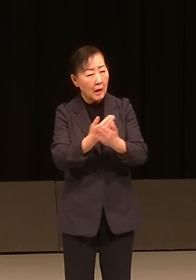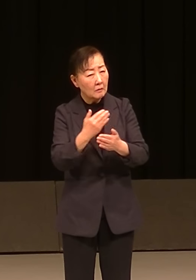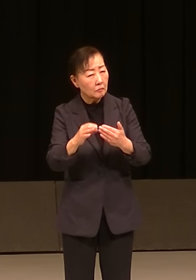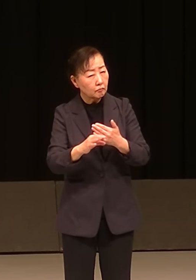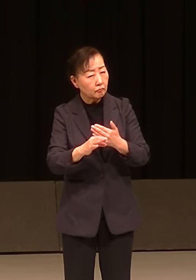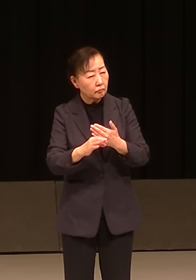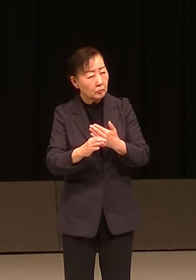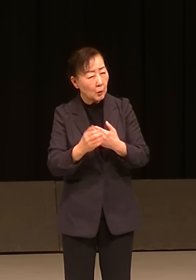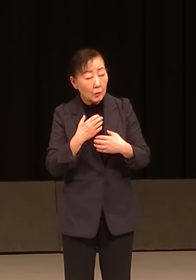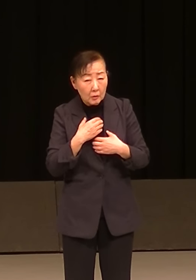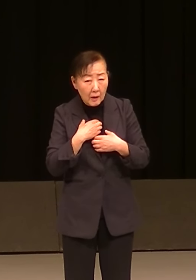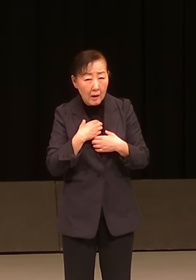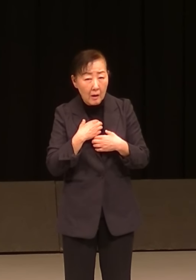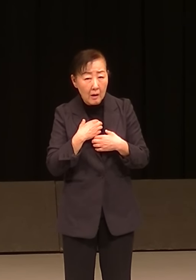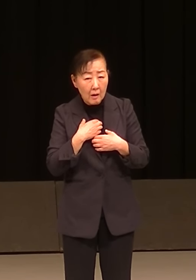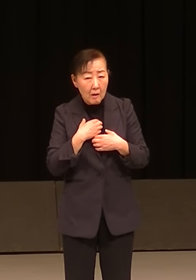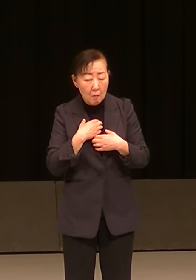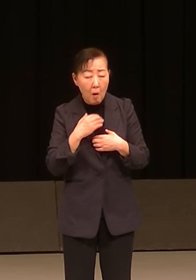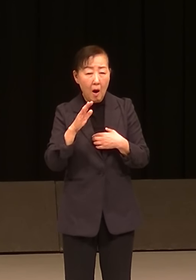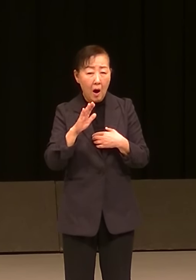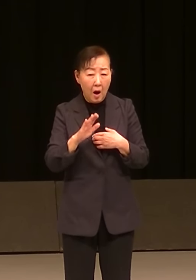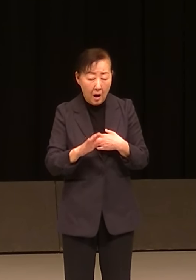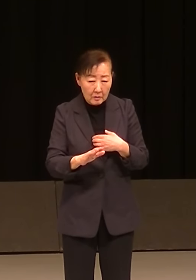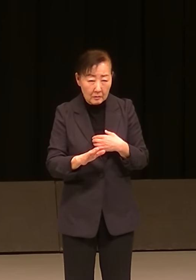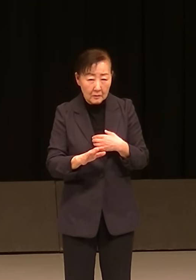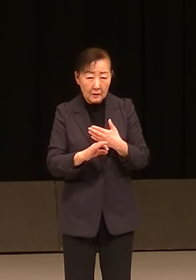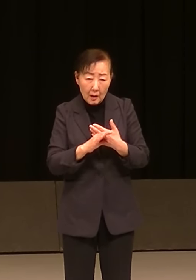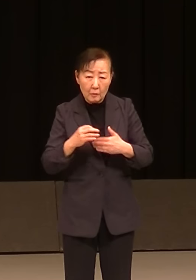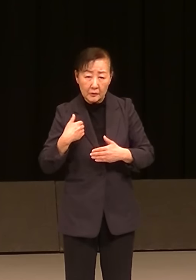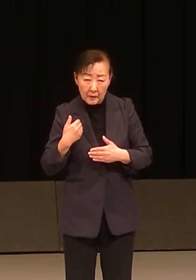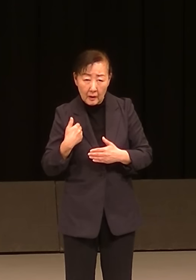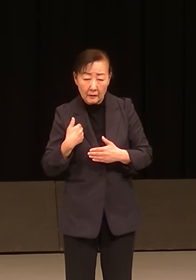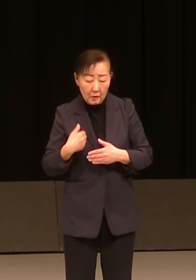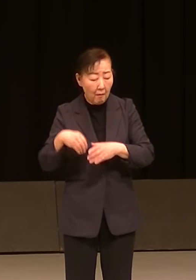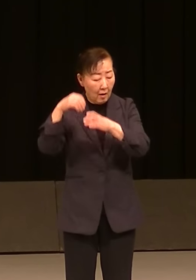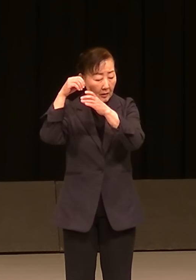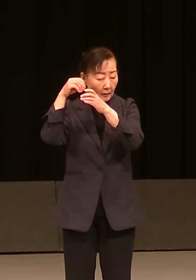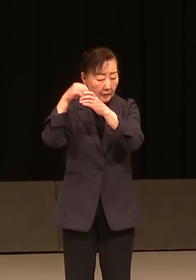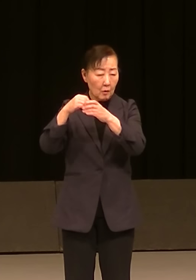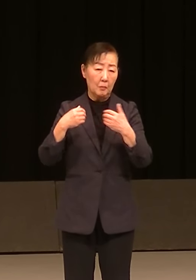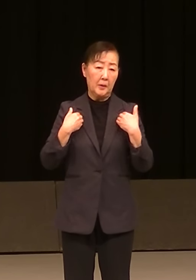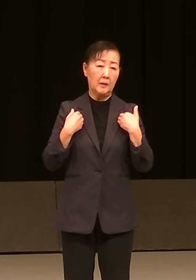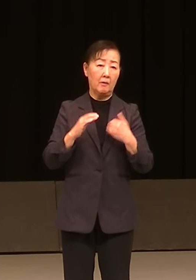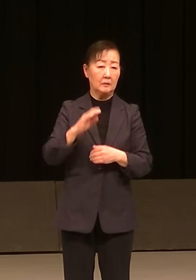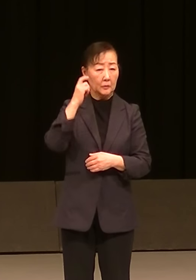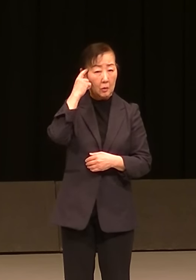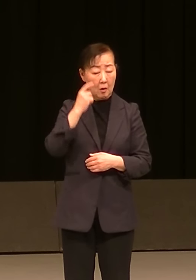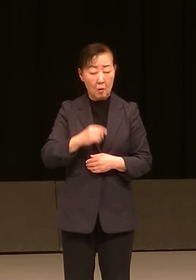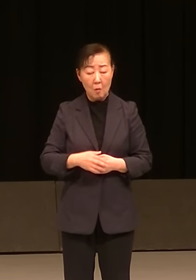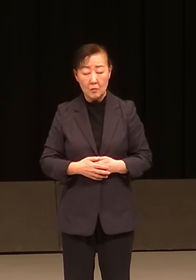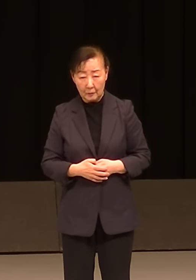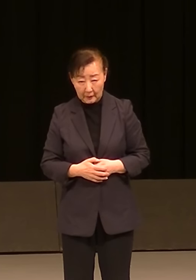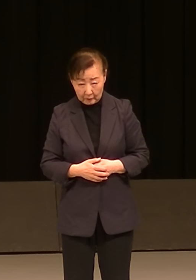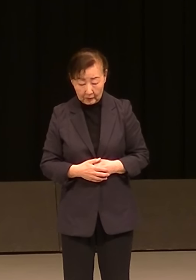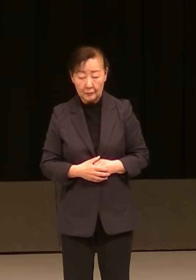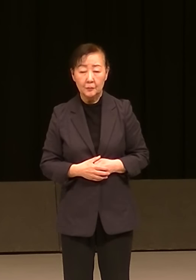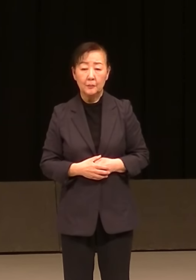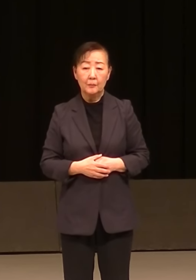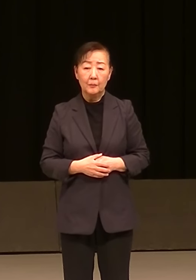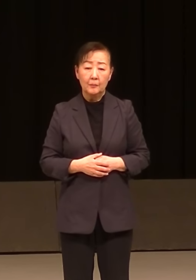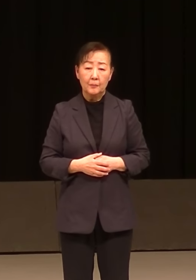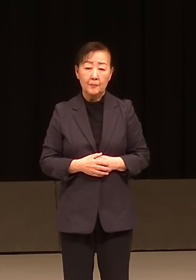え出てきているということも我々はやっぱり頭の中に入れておくべきではないかなというふうに、思